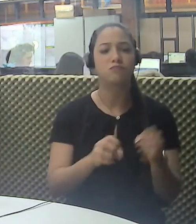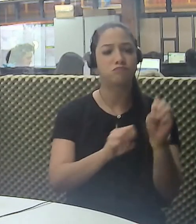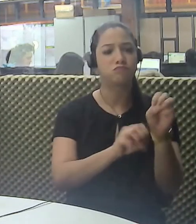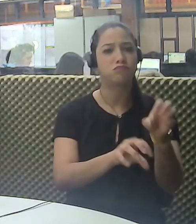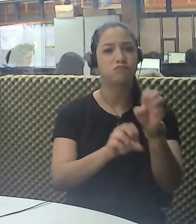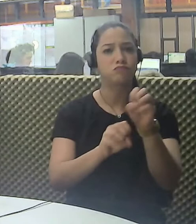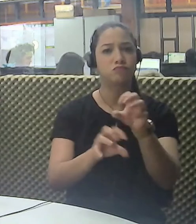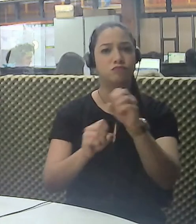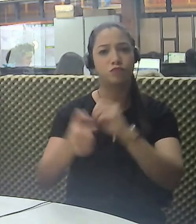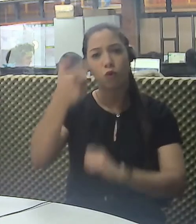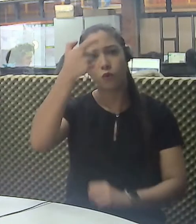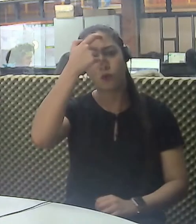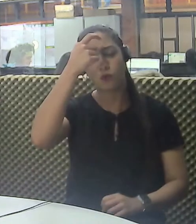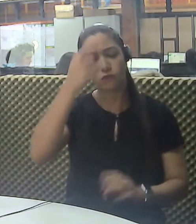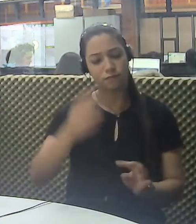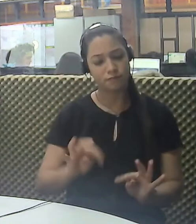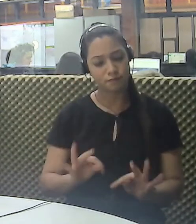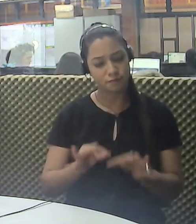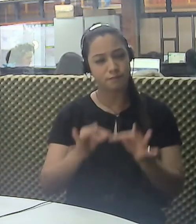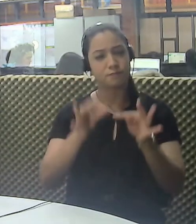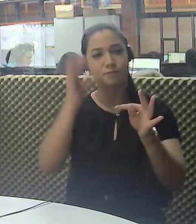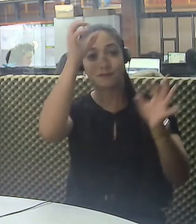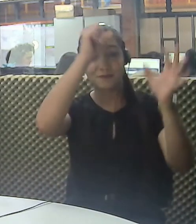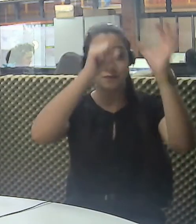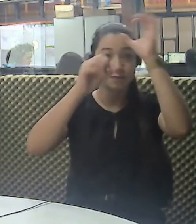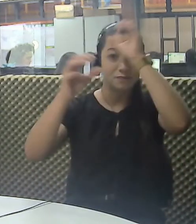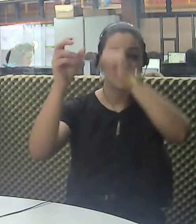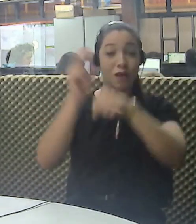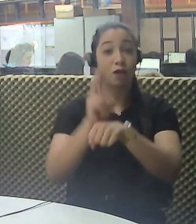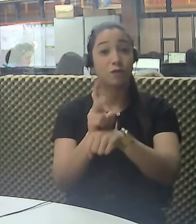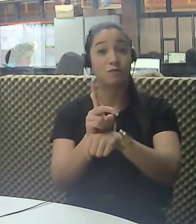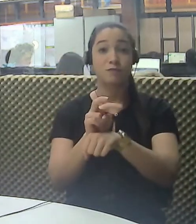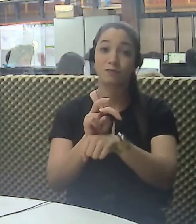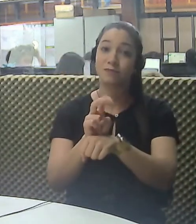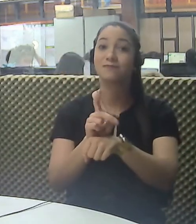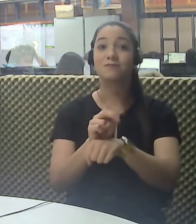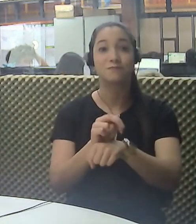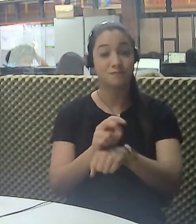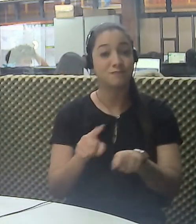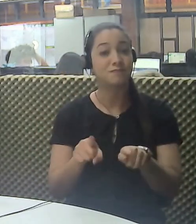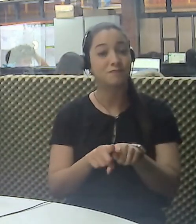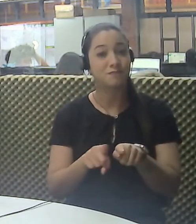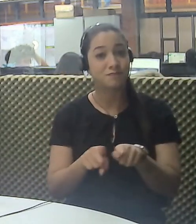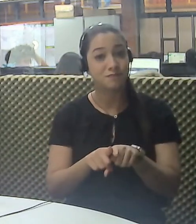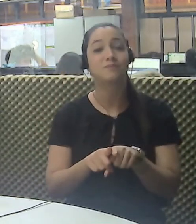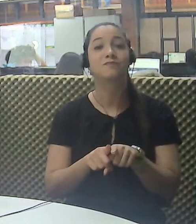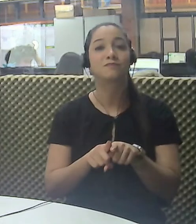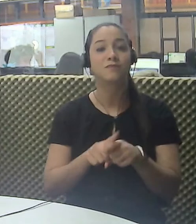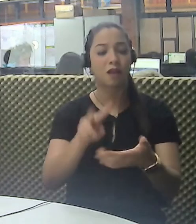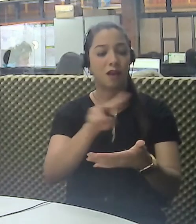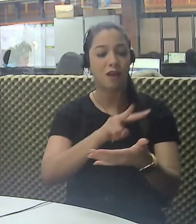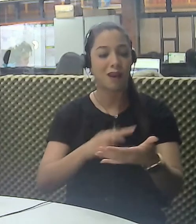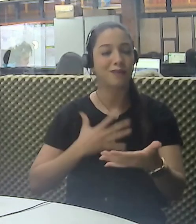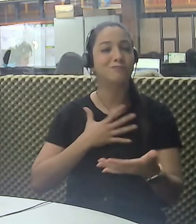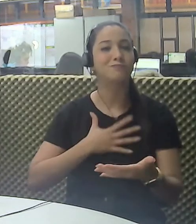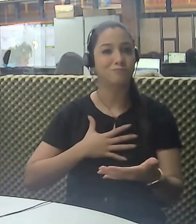ensinos, novas tecnologias, como a robótica, como o ler, como